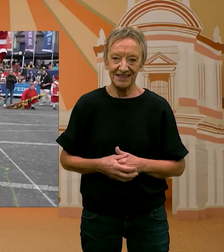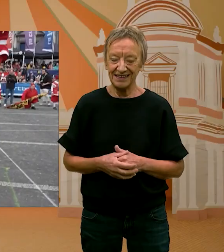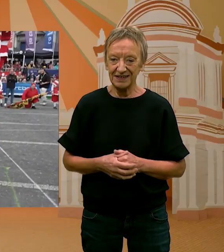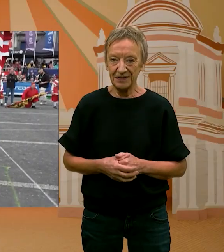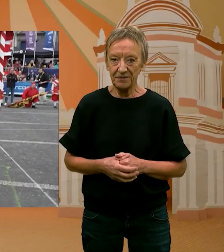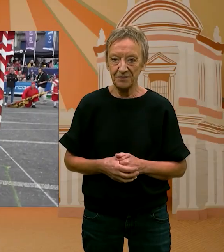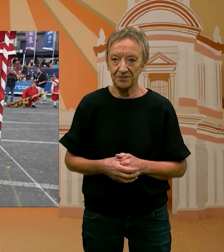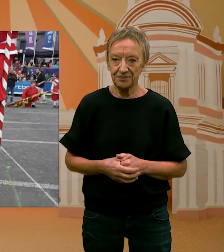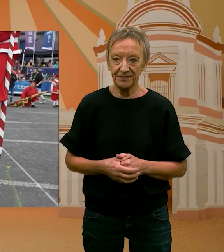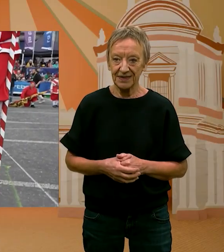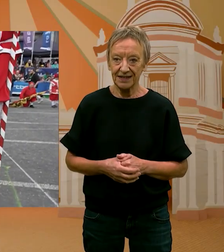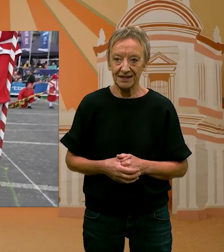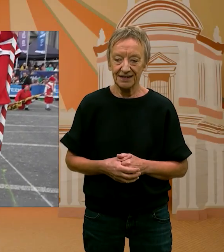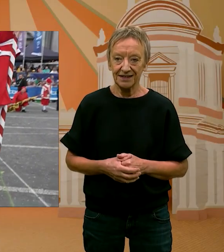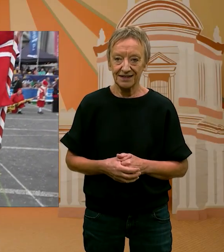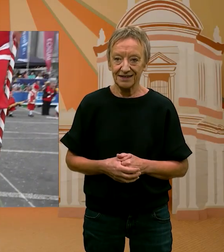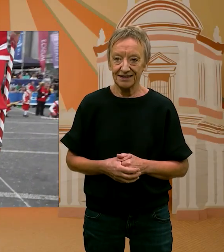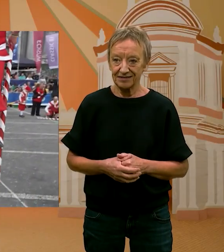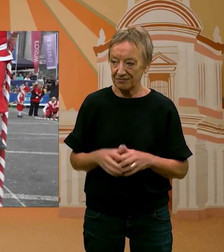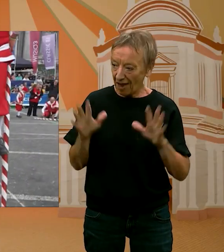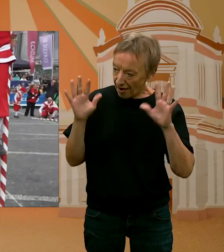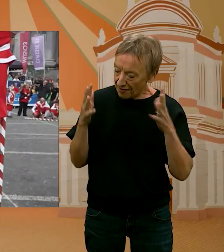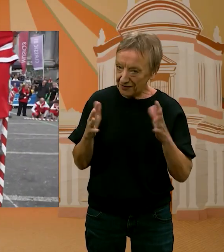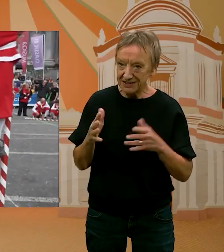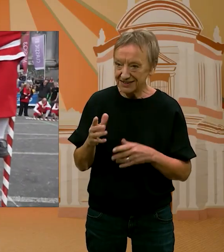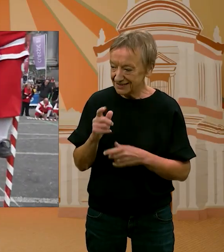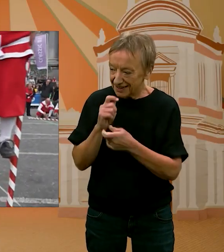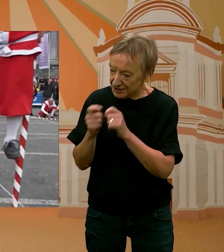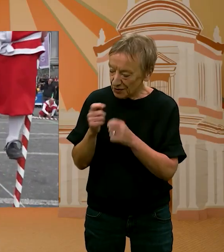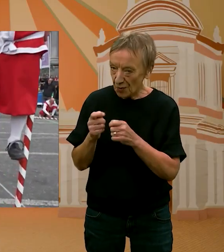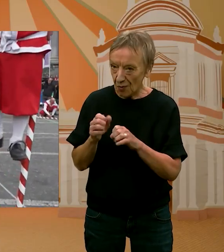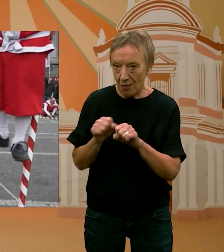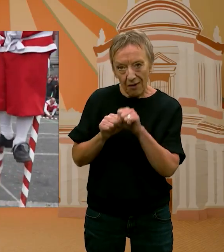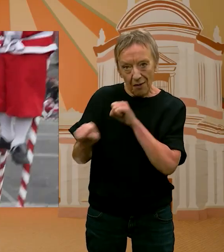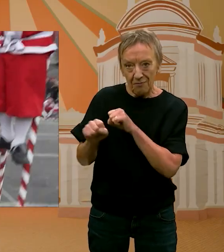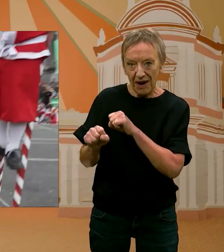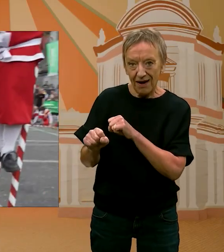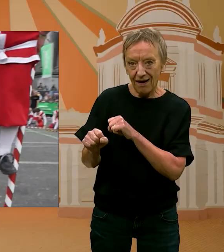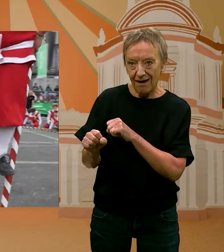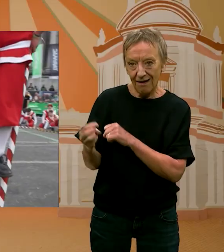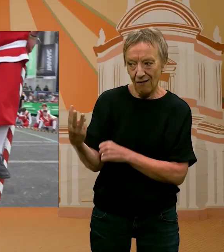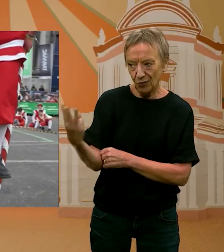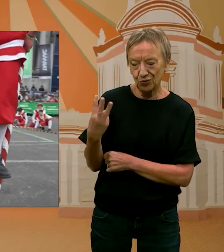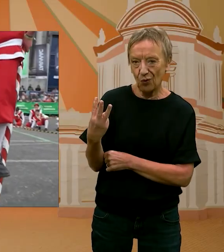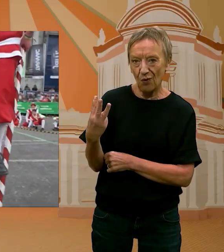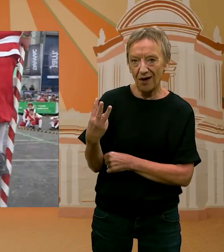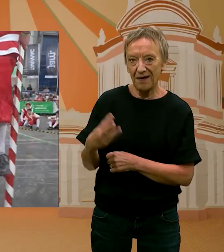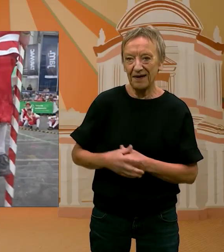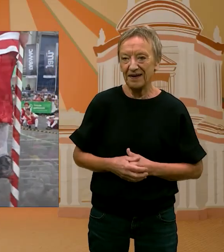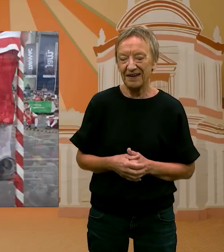joute, quel combat tu nous as offert, quelle résistance pendant plus de 20 minutes face à 3 gaillards quand même. Hein. Ouais, ça devenait compliqué à la fin, la physique et tout.